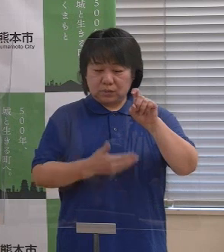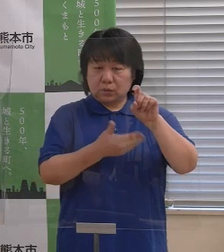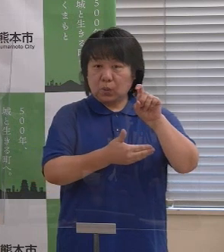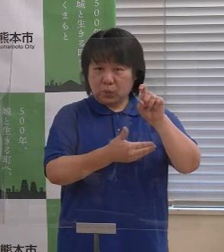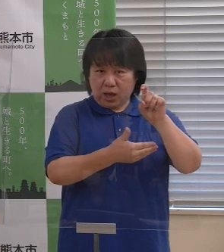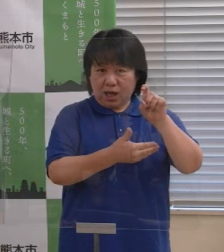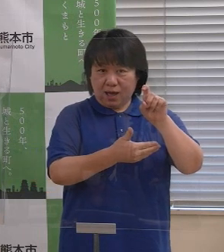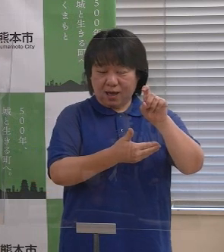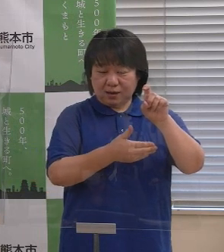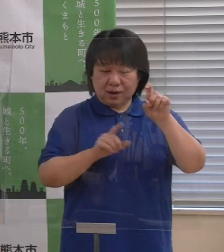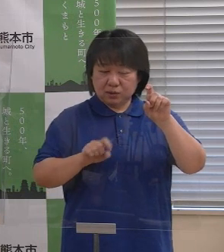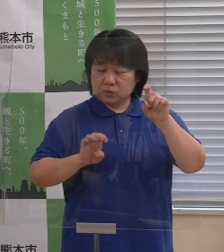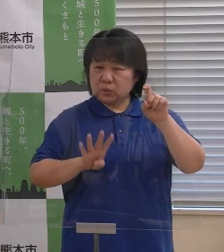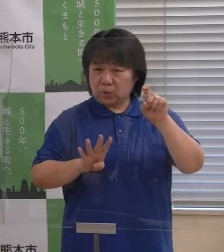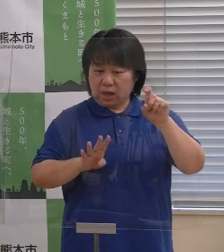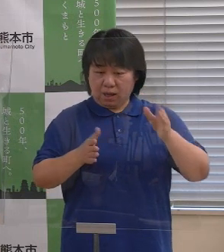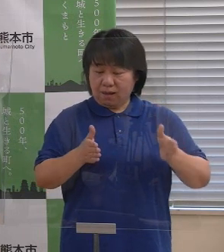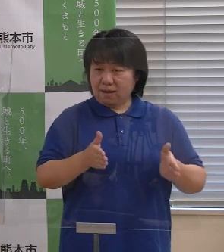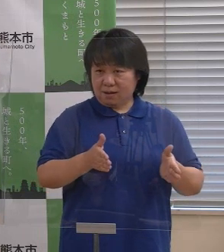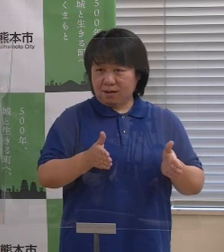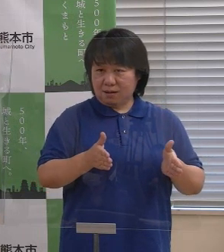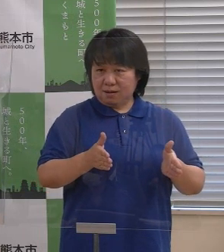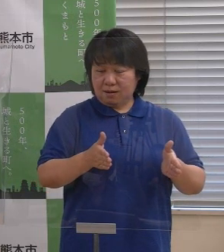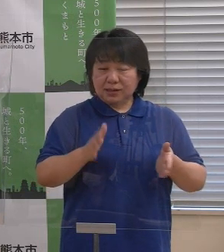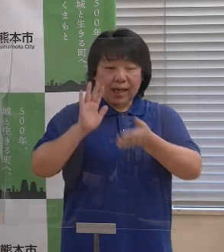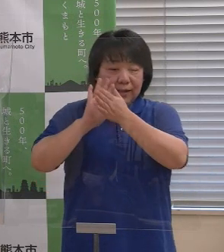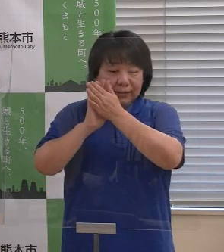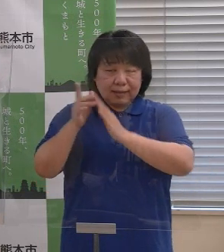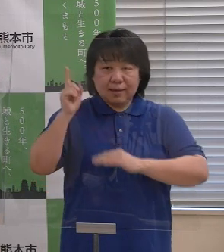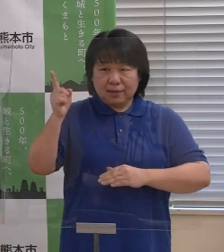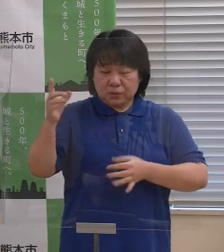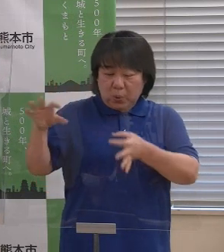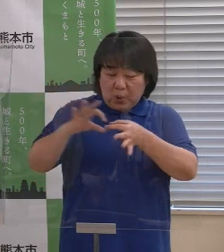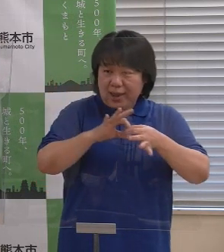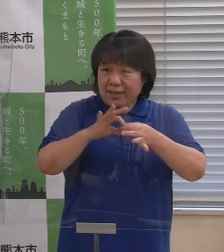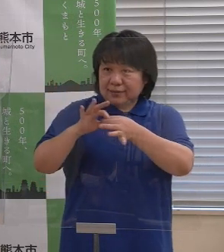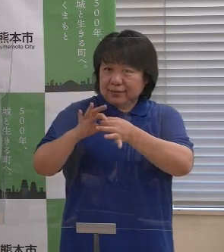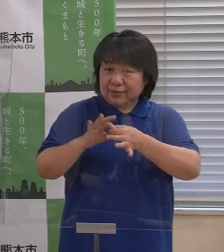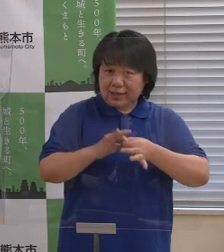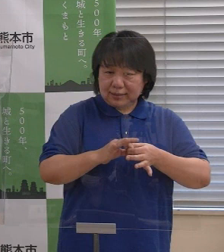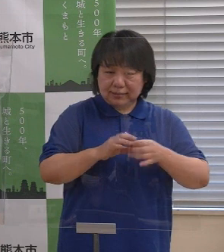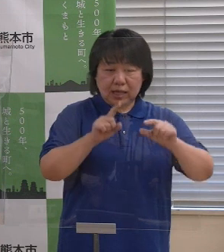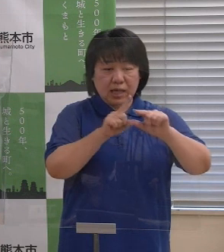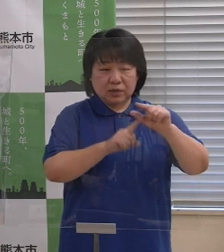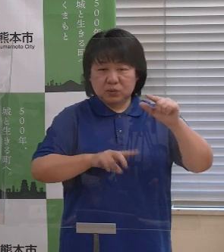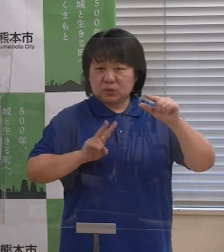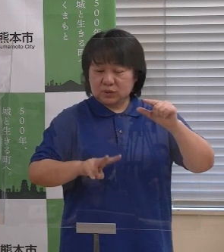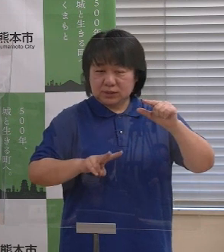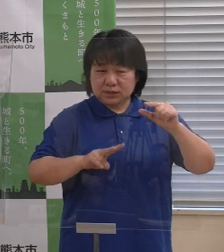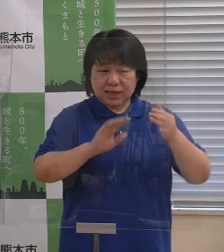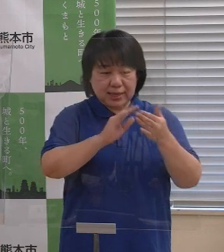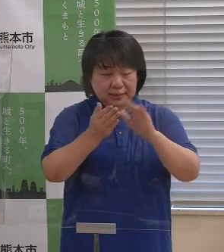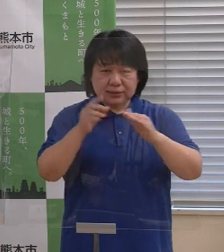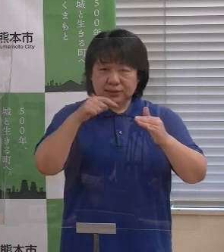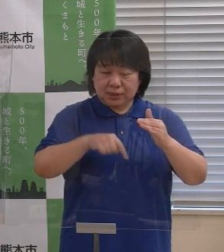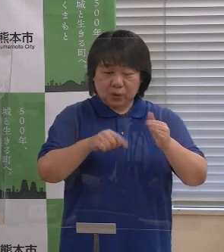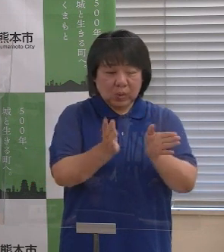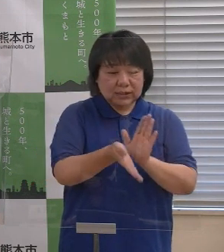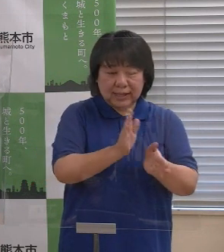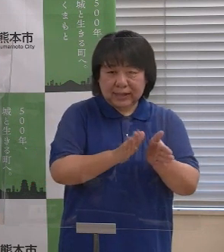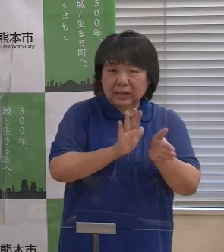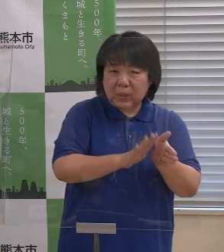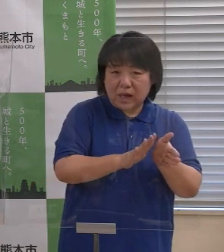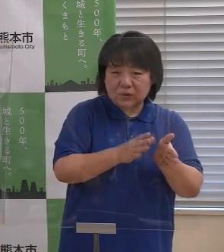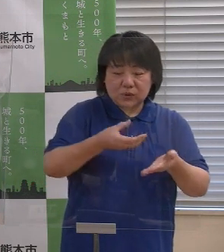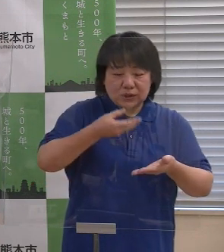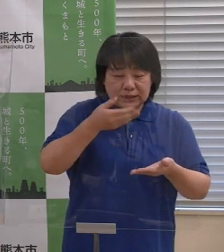今月9日から14日にかけて県と連携をいたしまして、中心市街地の接待を伴う飲